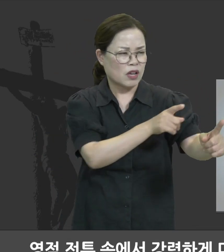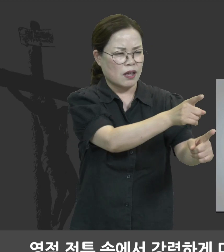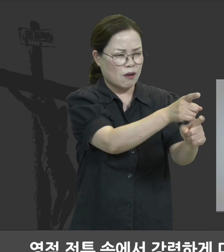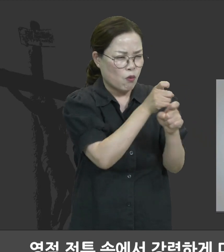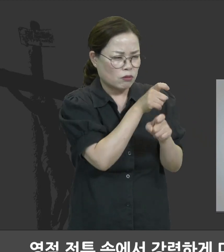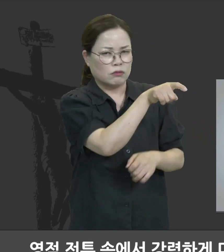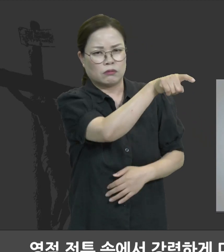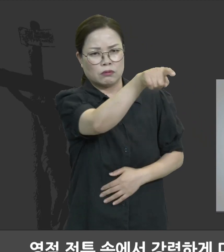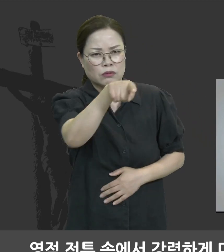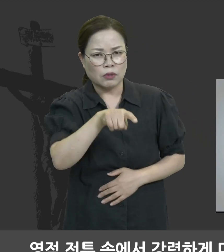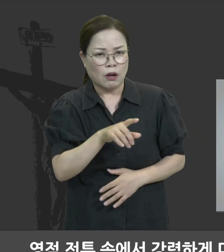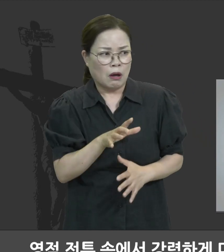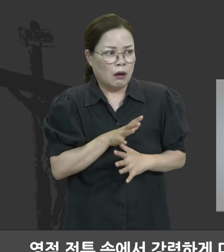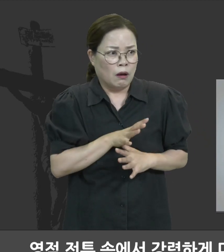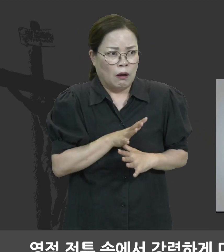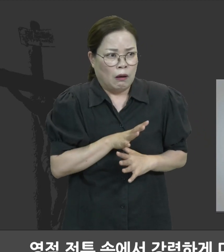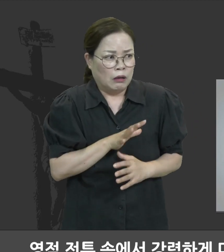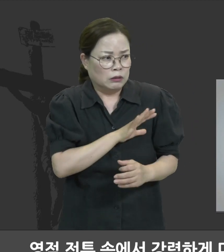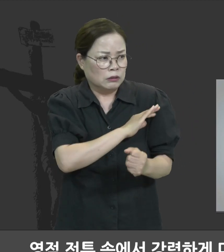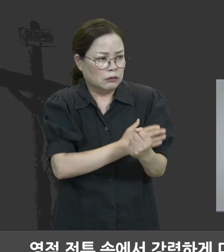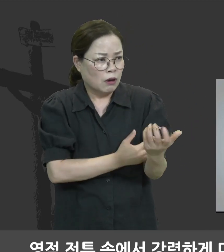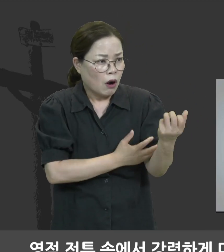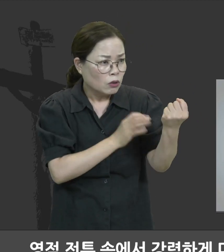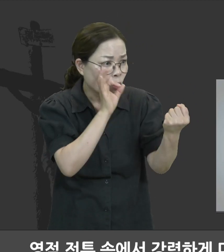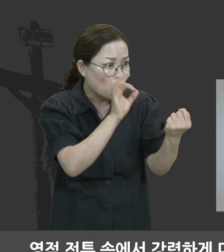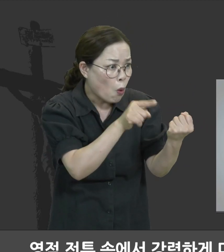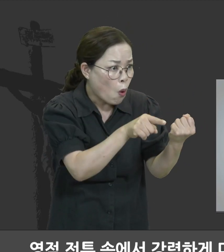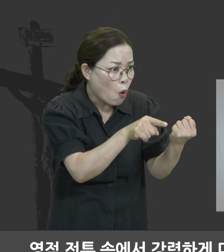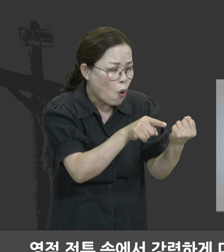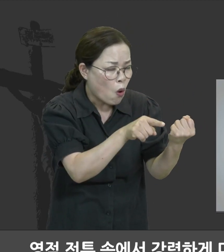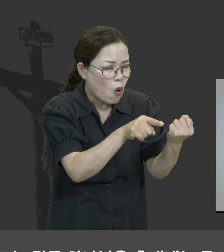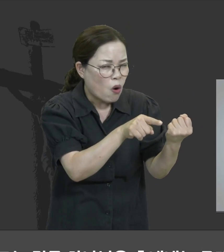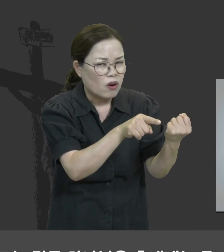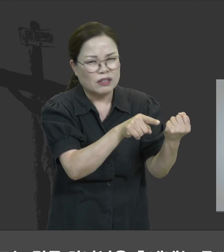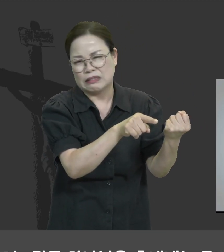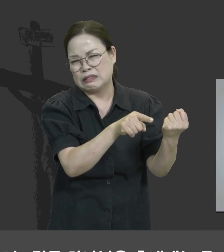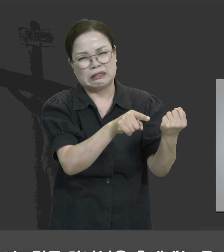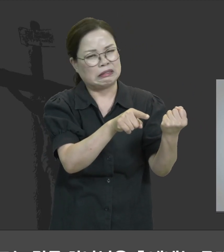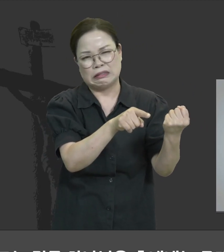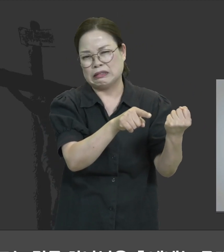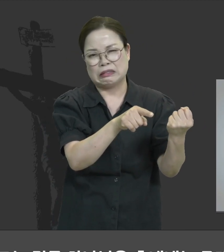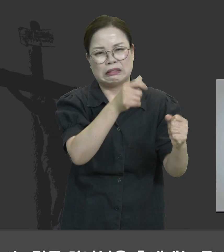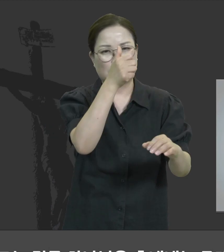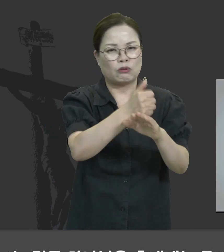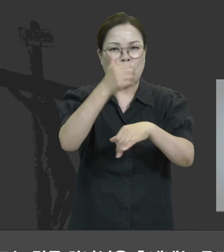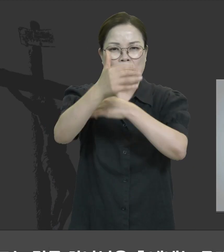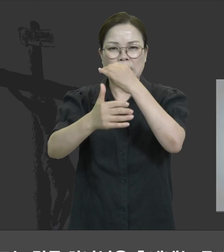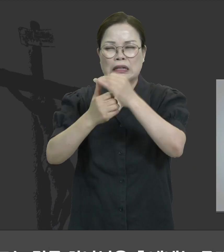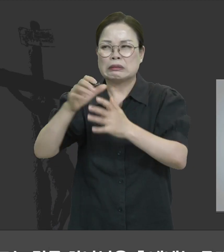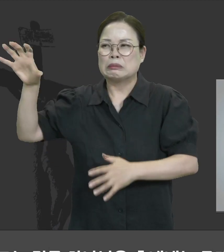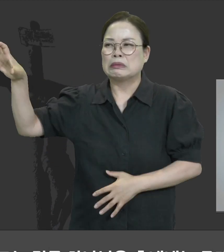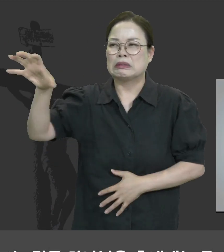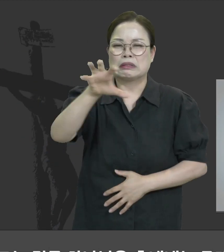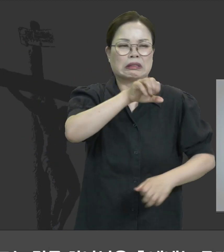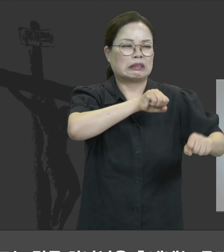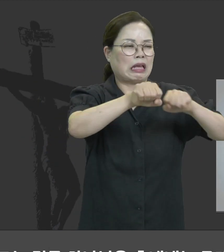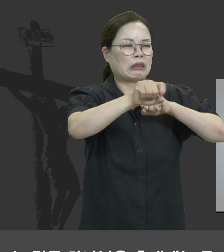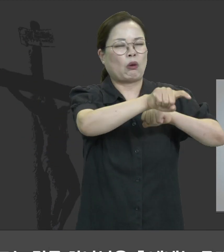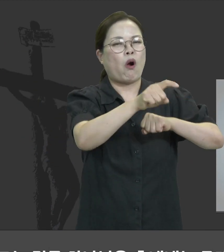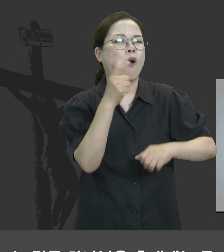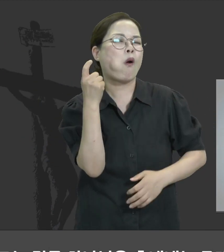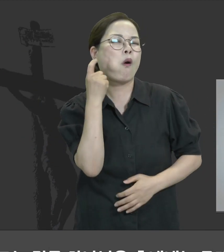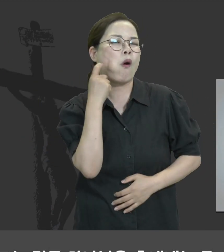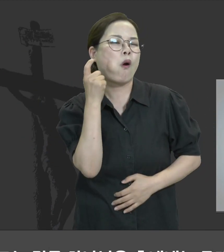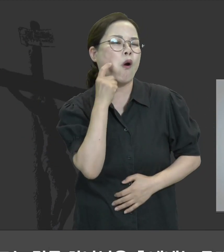대적이 두렵고 놀라운 능력을 가진 것처럼 보이지만 그는 결국 하나님을 흉내내는 존재에 지나지